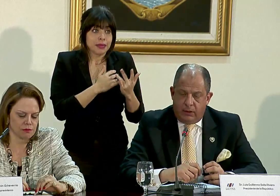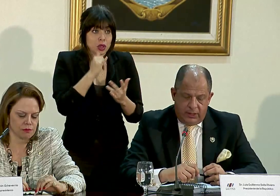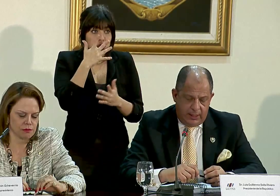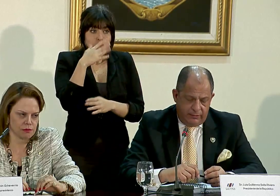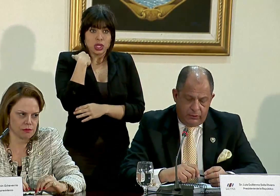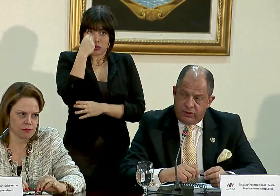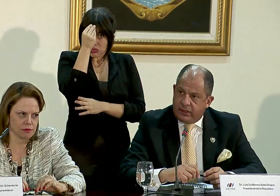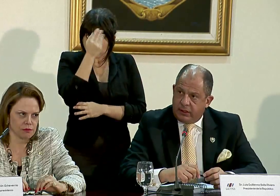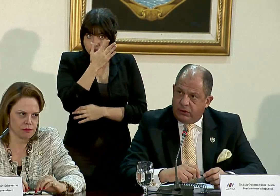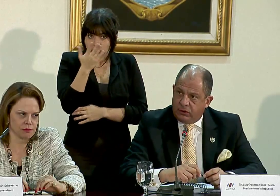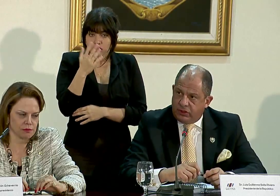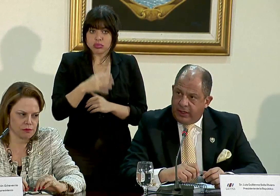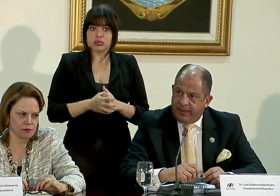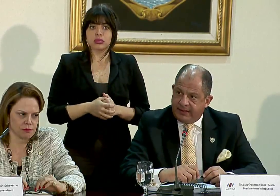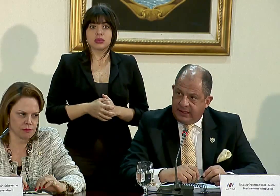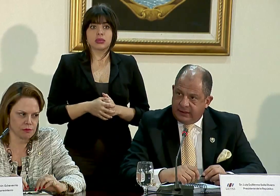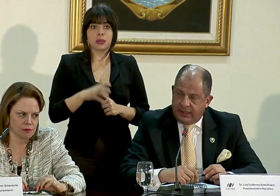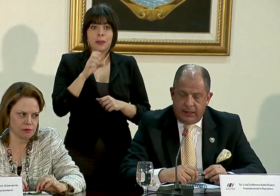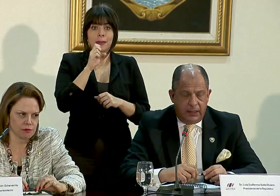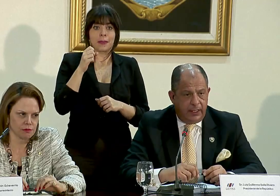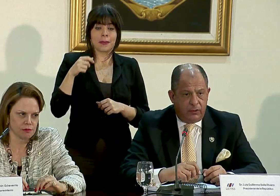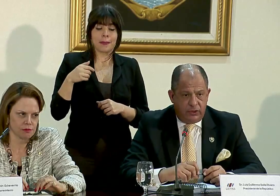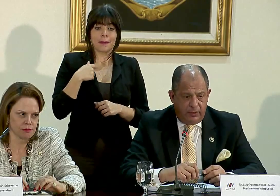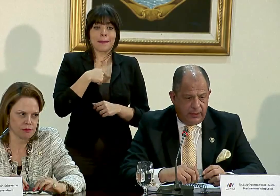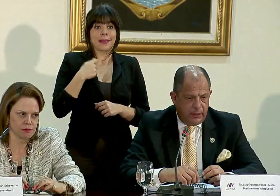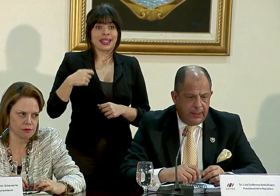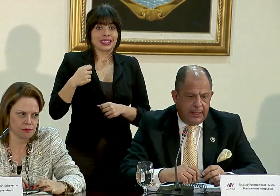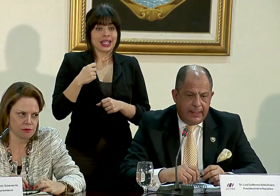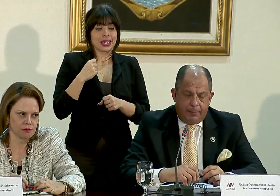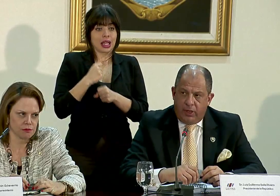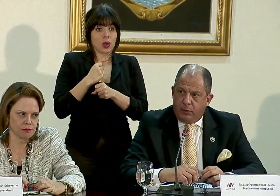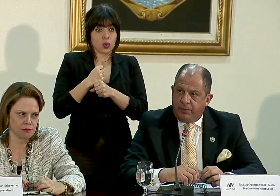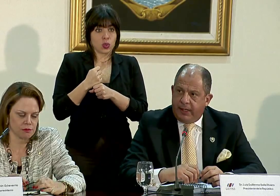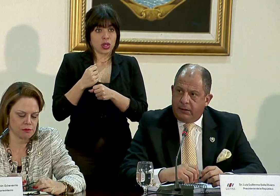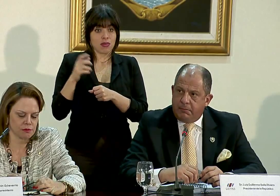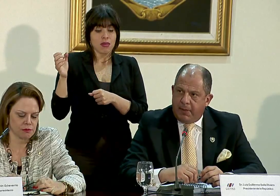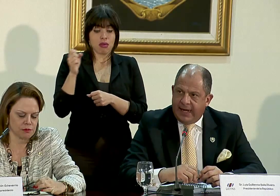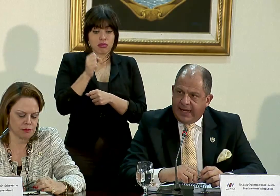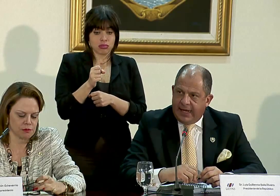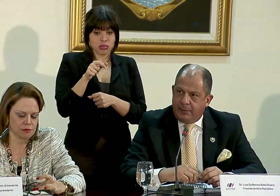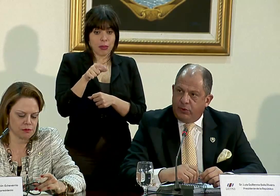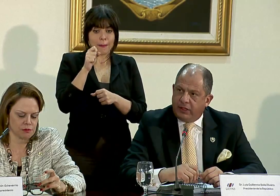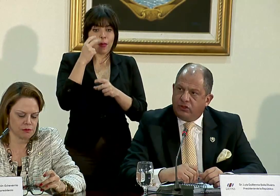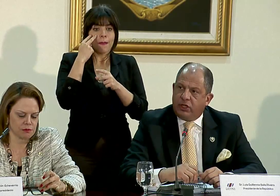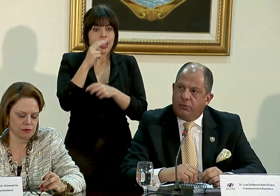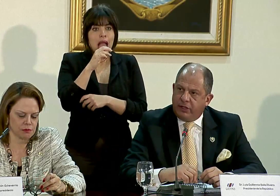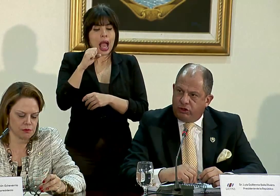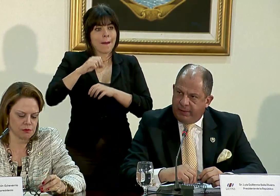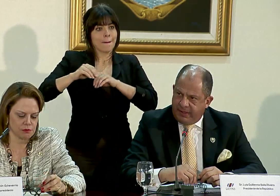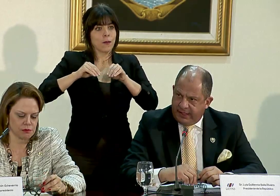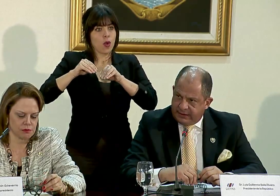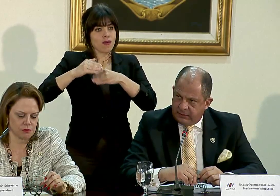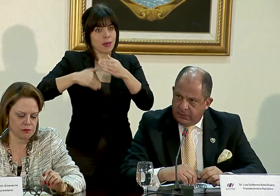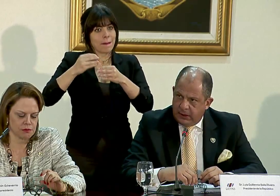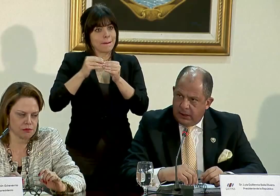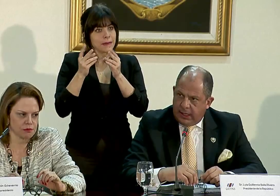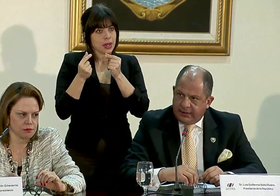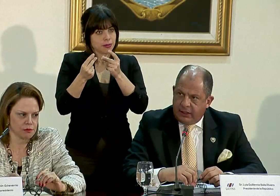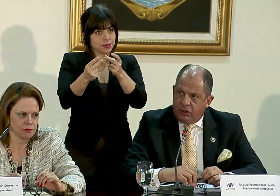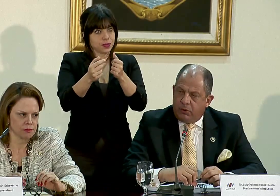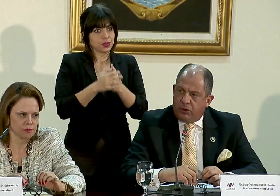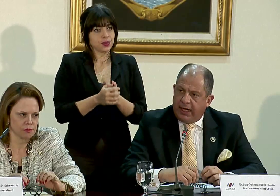como lo he señalado ya en reuniones que he tenido con su señora presidenta ejecutiva que podamos ver a la caja moviéndose con mayor rapidez